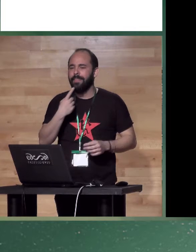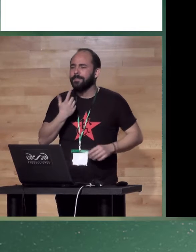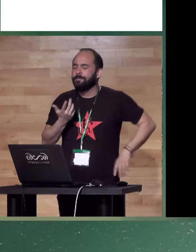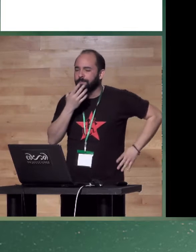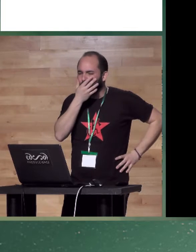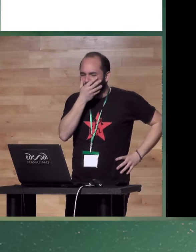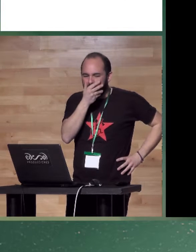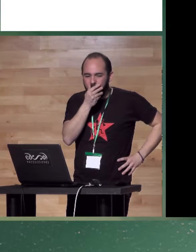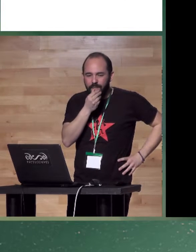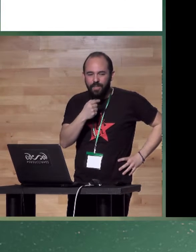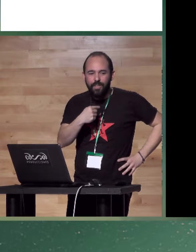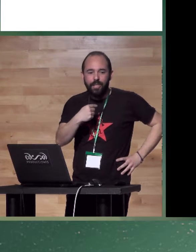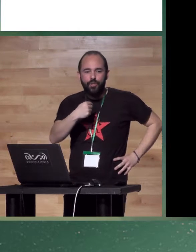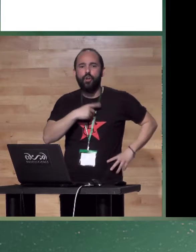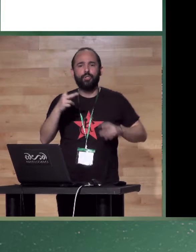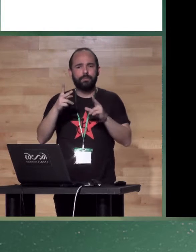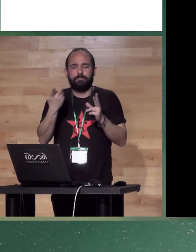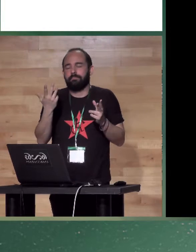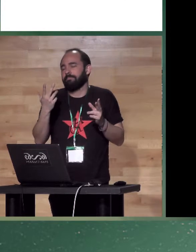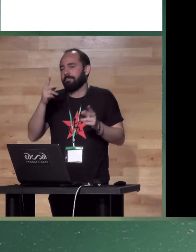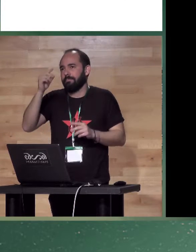de los cursos que hacemos